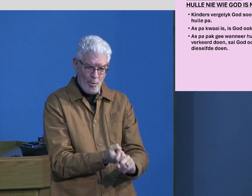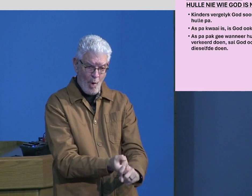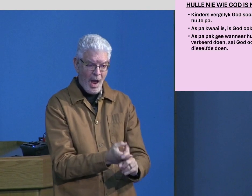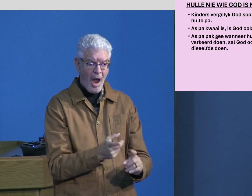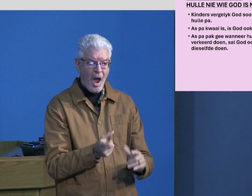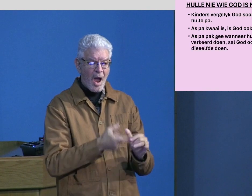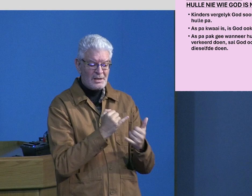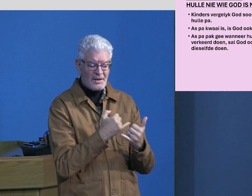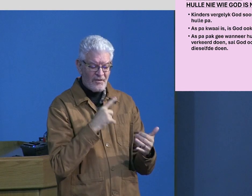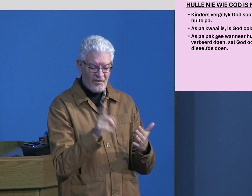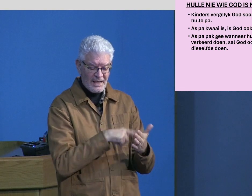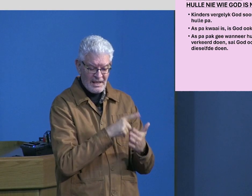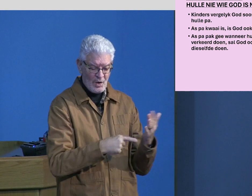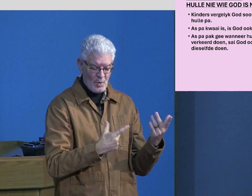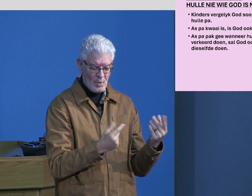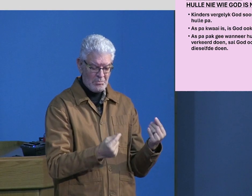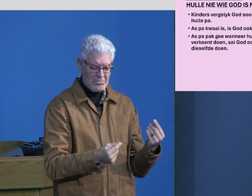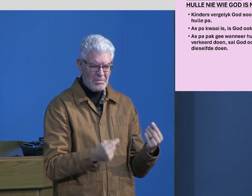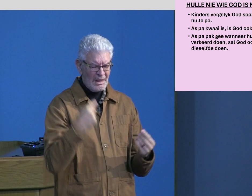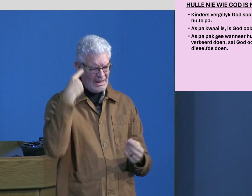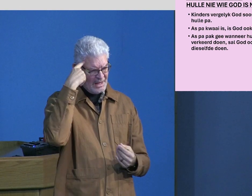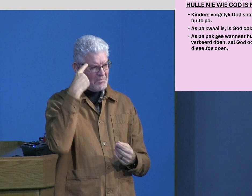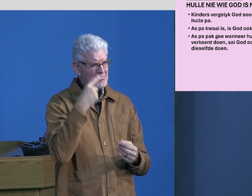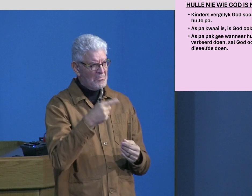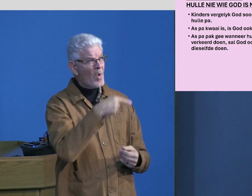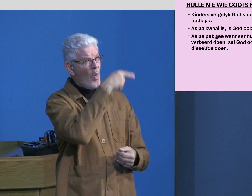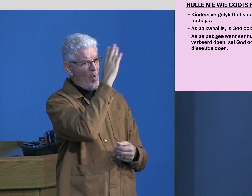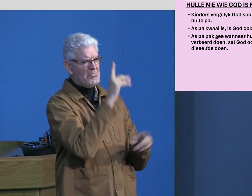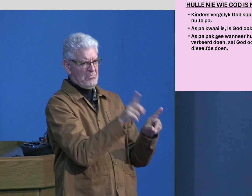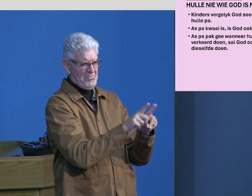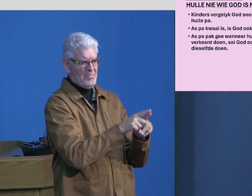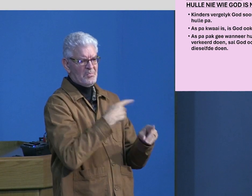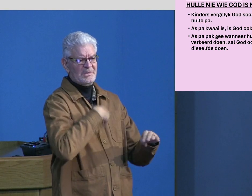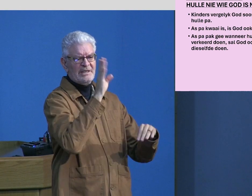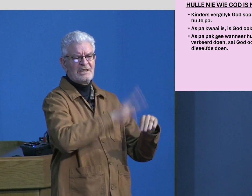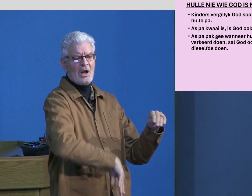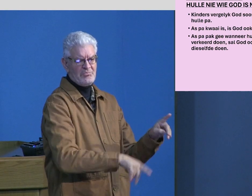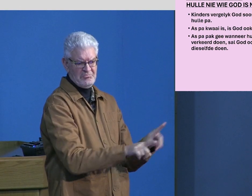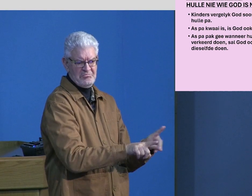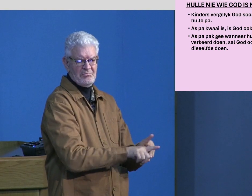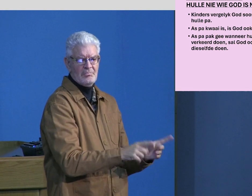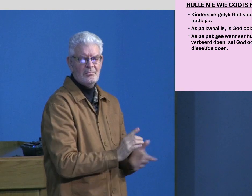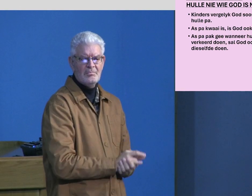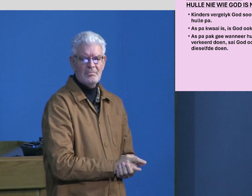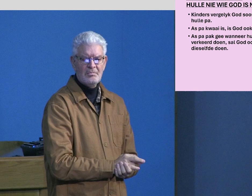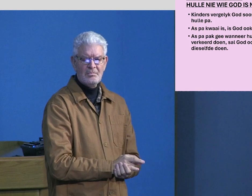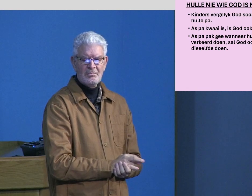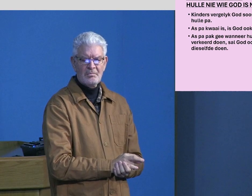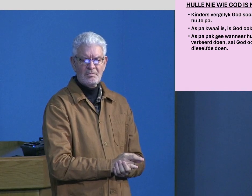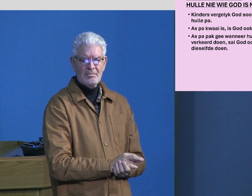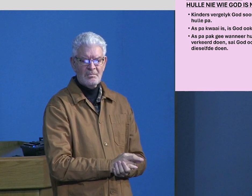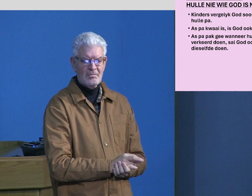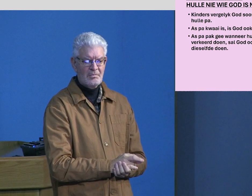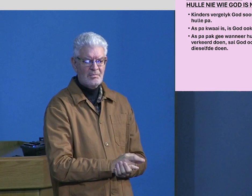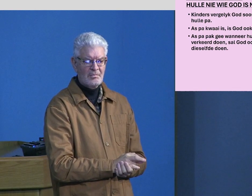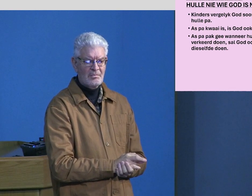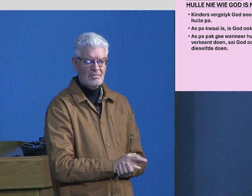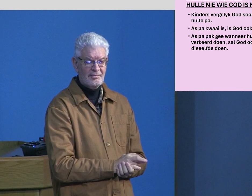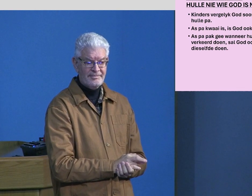So as ek iets verkeerd gedoen het, pappa sal my voeter, so pa sal my ook, my goddelike, my